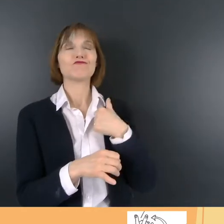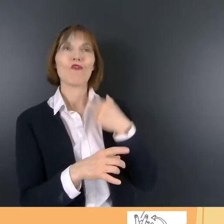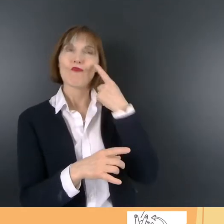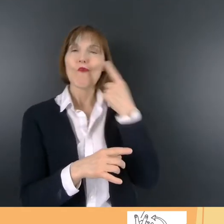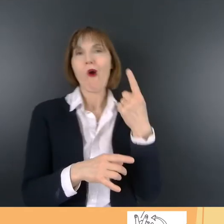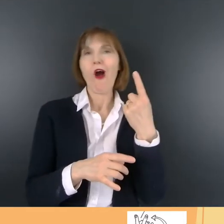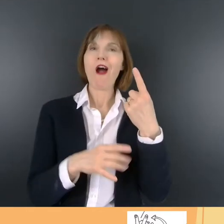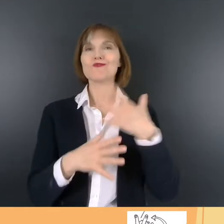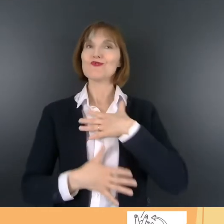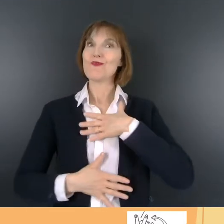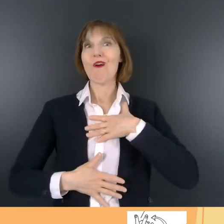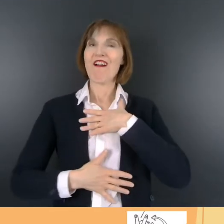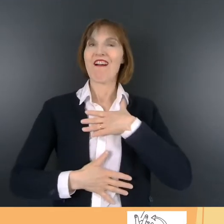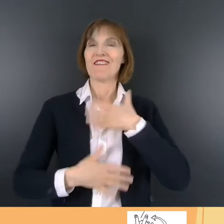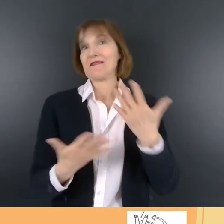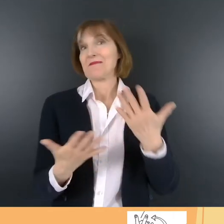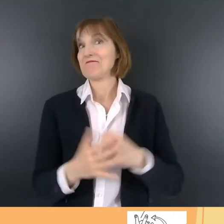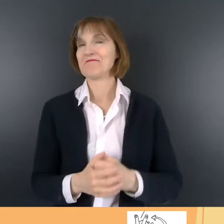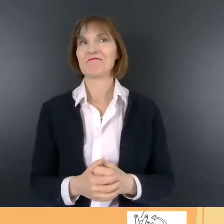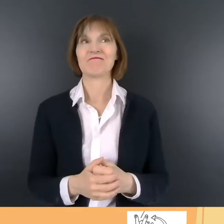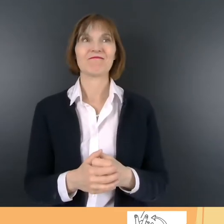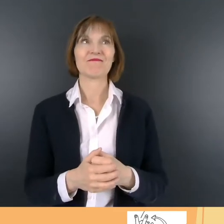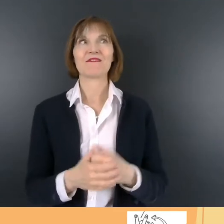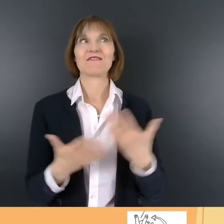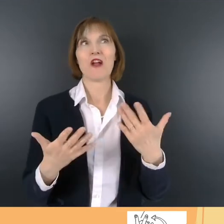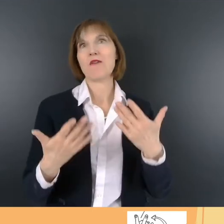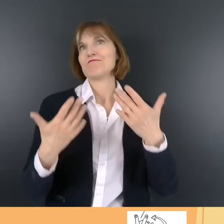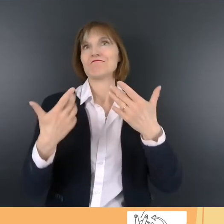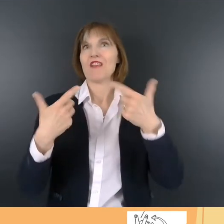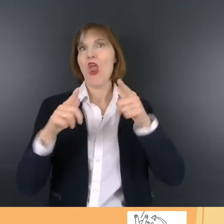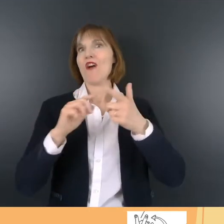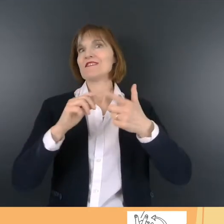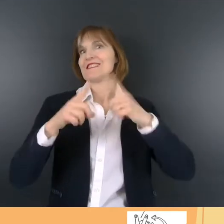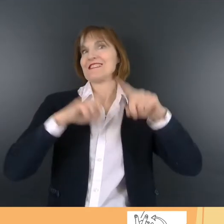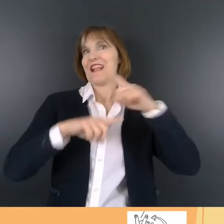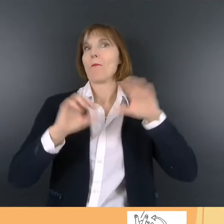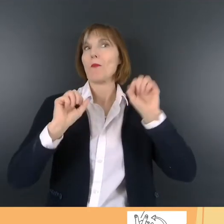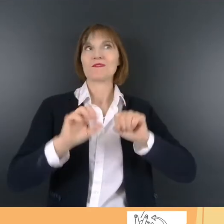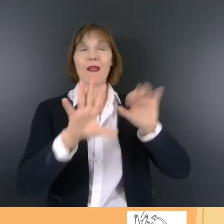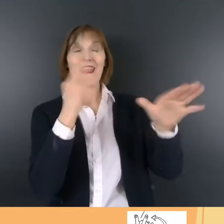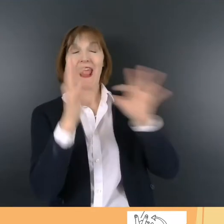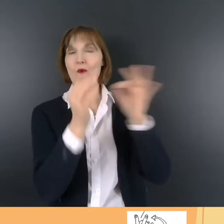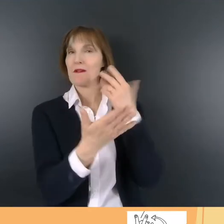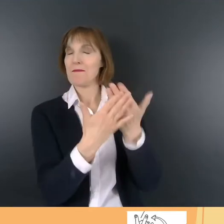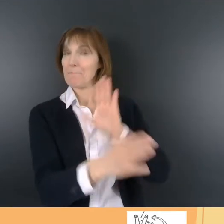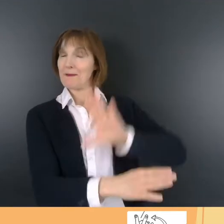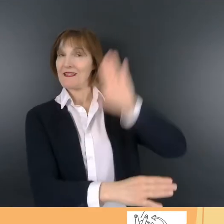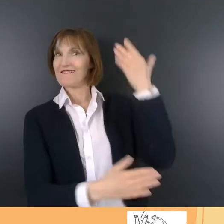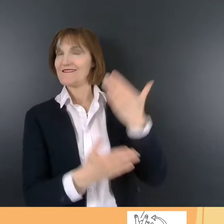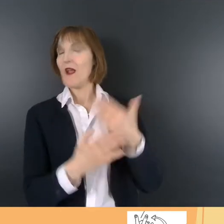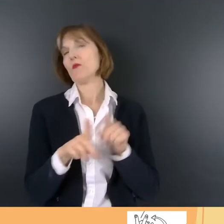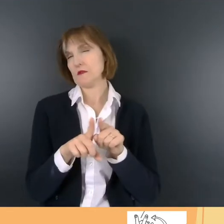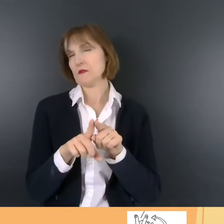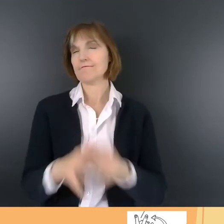joie et voilà, la langue des signes, on peut la découvrir également de cette manière-là.